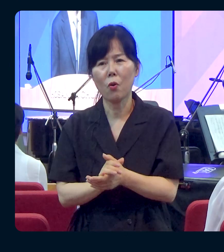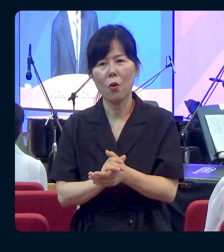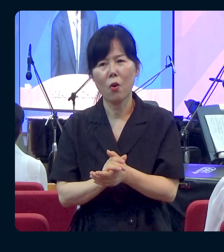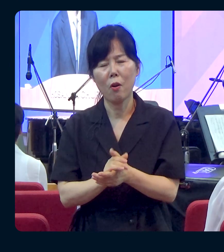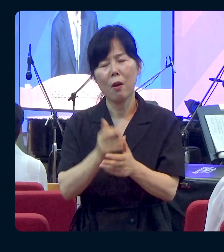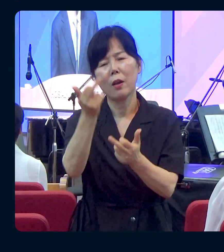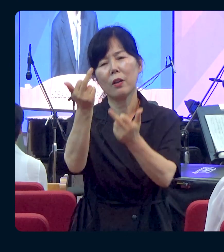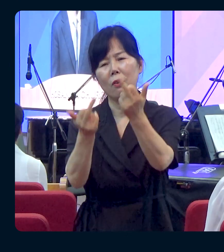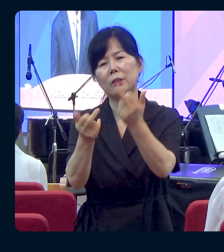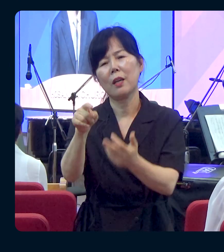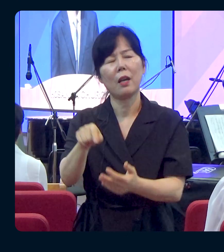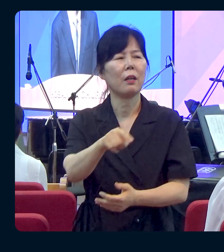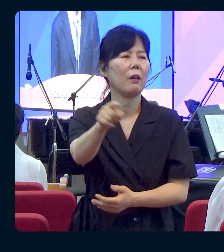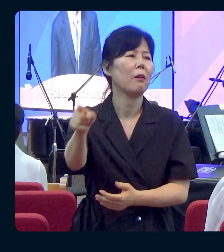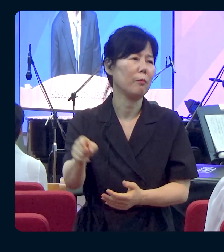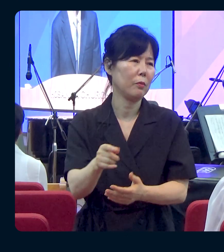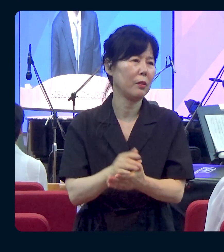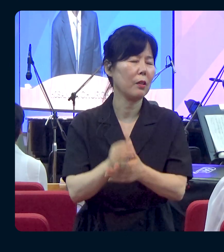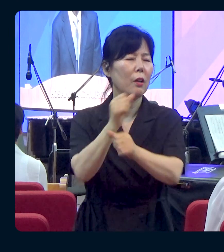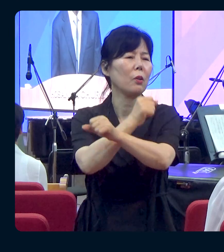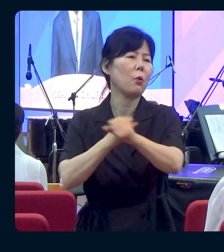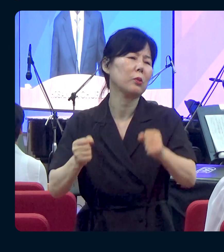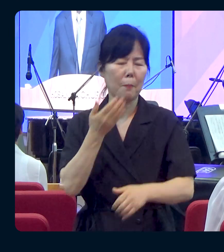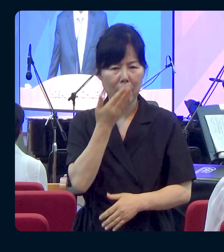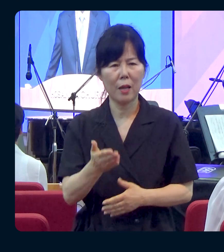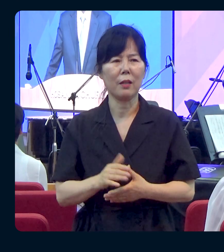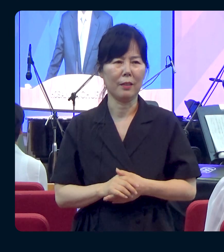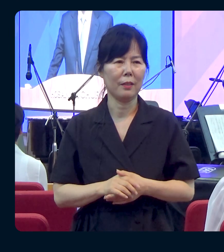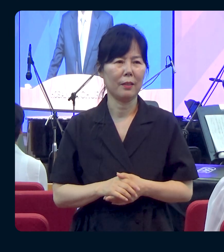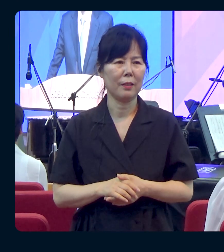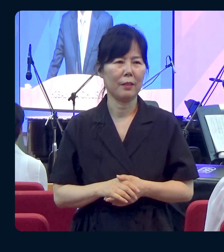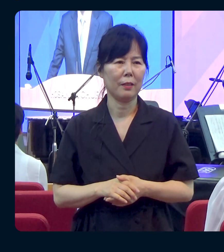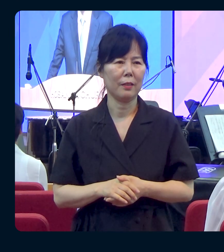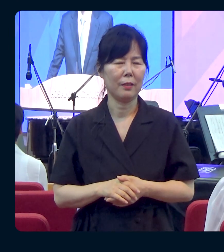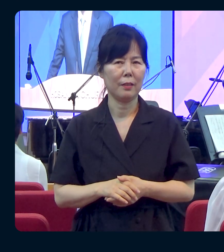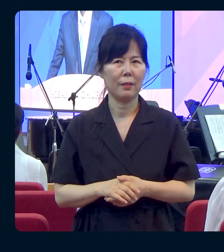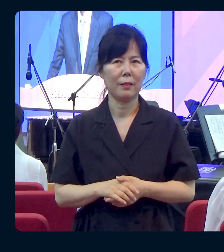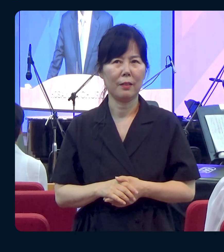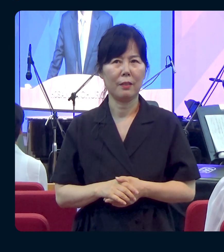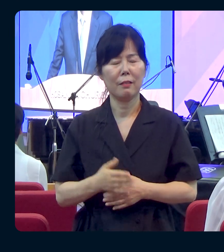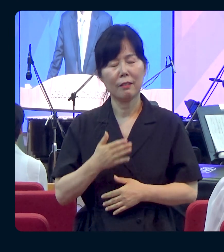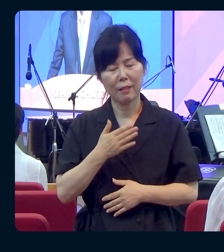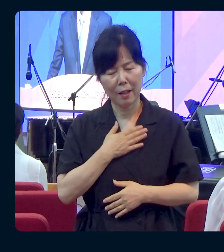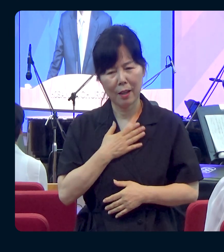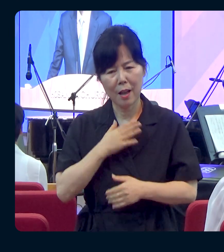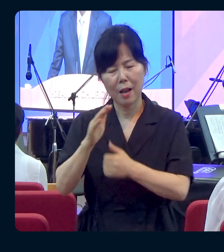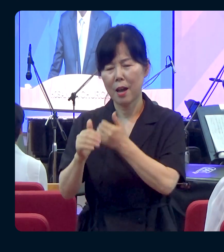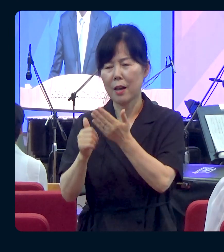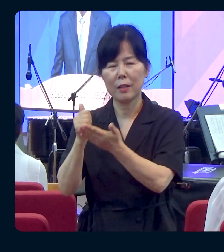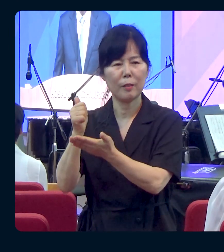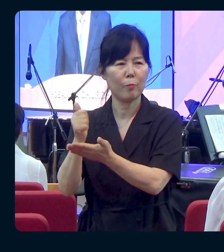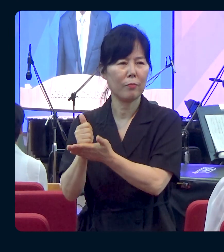섭리를 깨달으면서 내가 어떻게 당신들을 용서할 수밖에 없었는지,